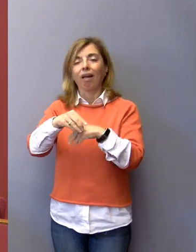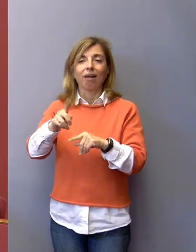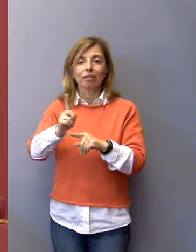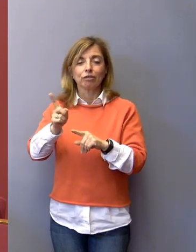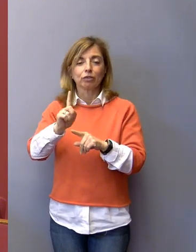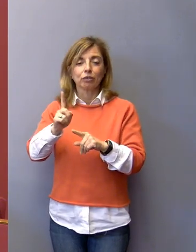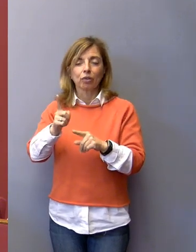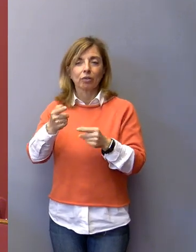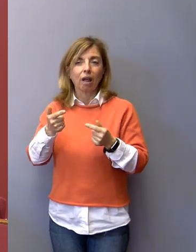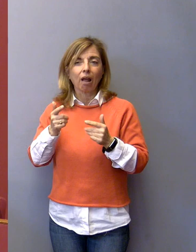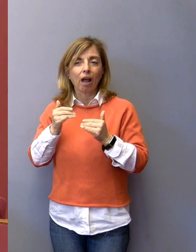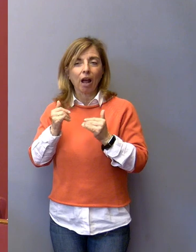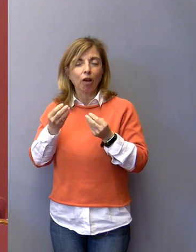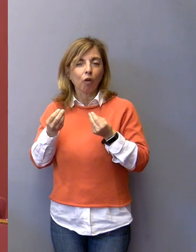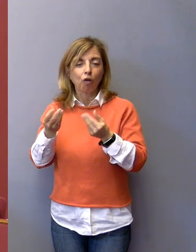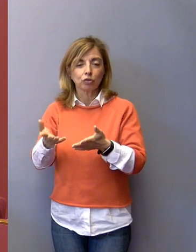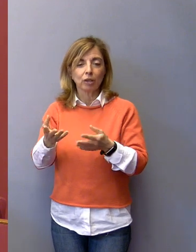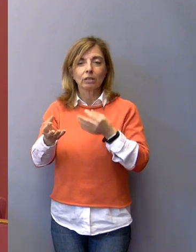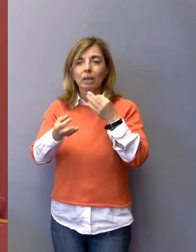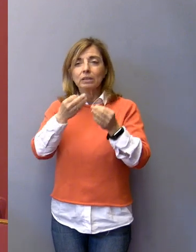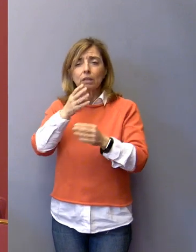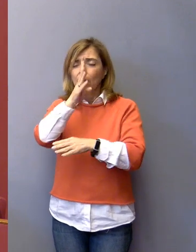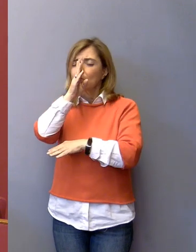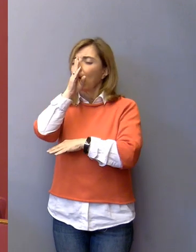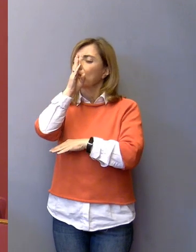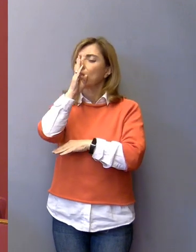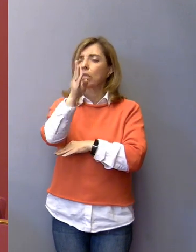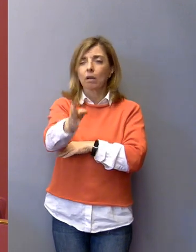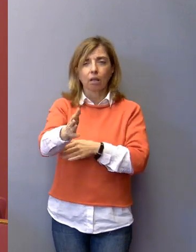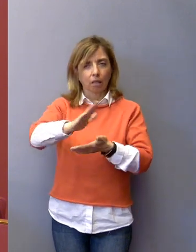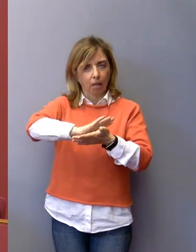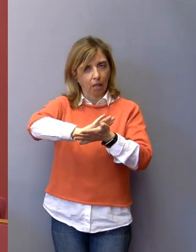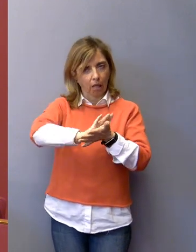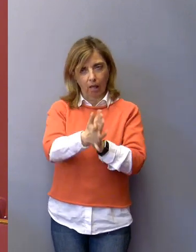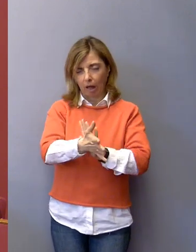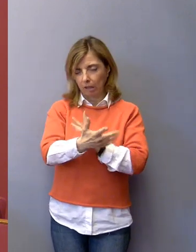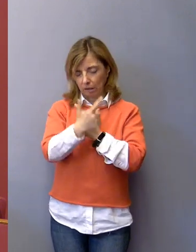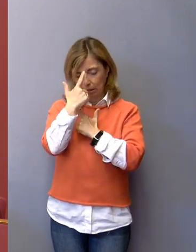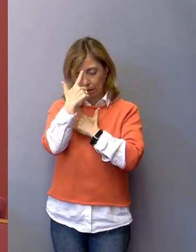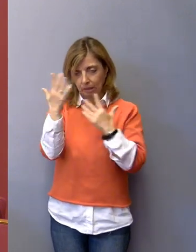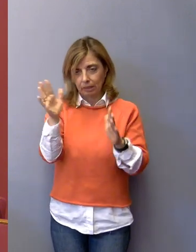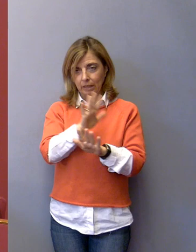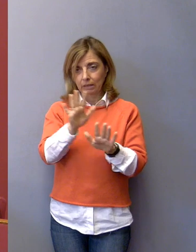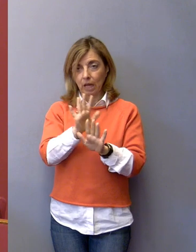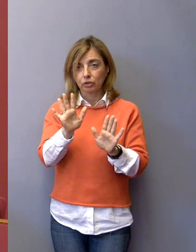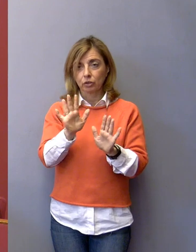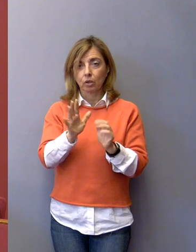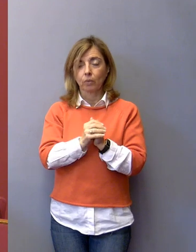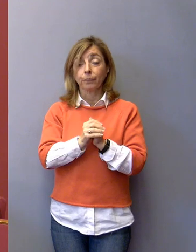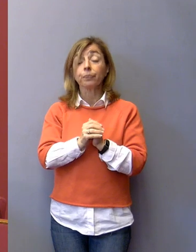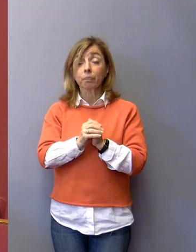dritti sparati verso il disastro questo è la terza certezza